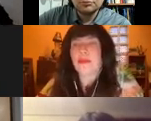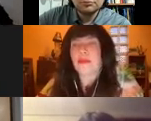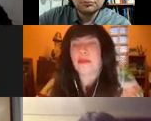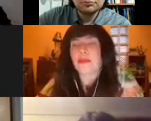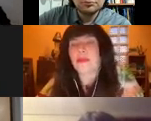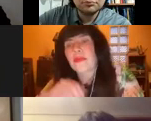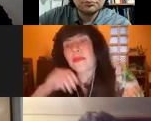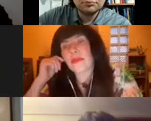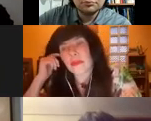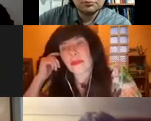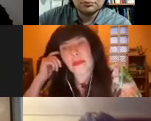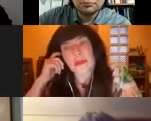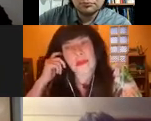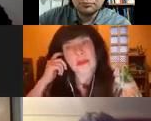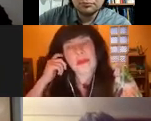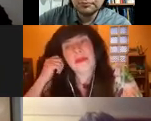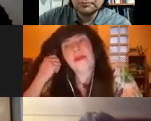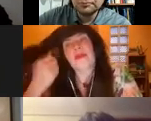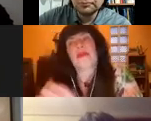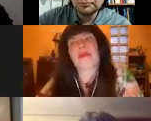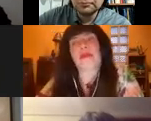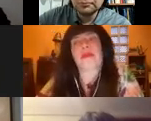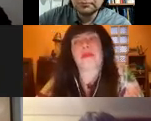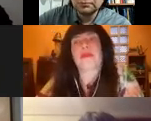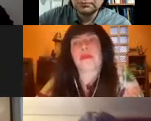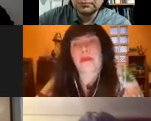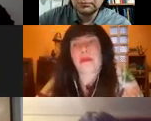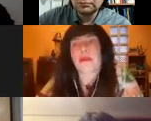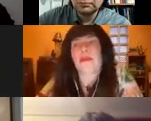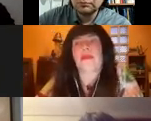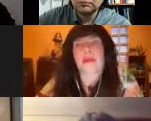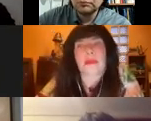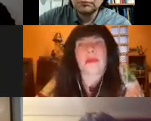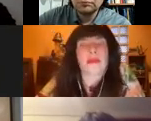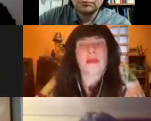ningún minuto desde la oralidad, porque son particularidades propias, ¿no?